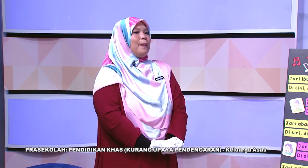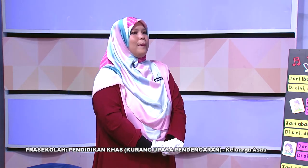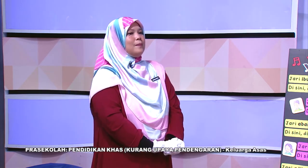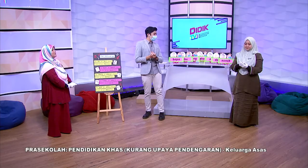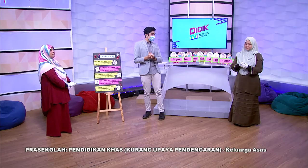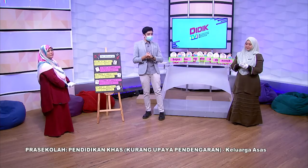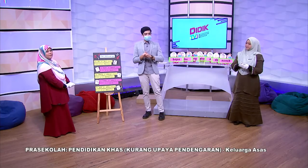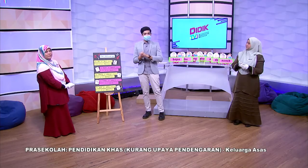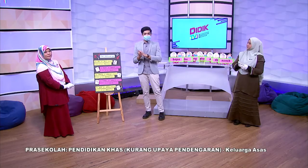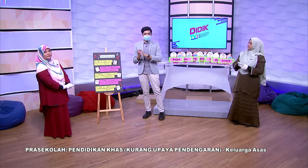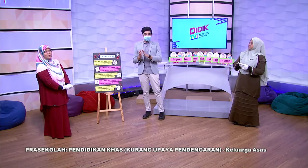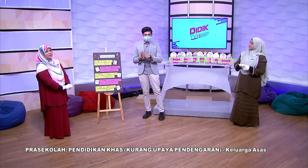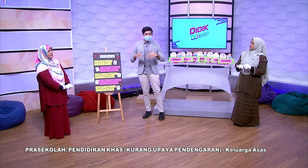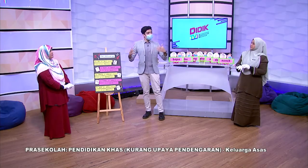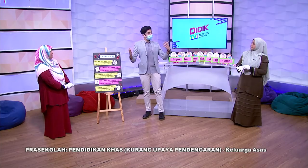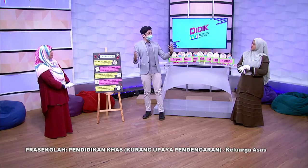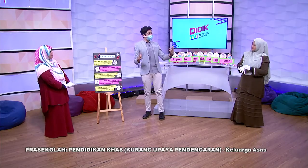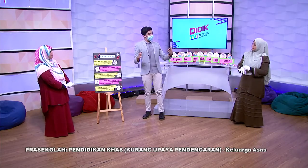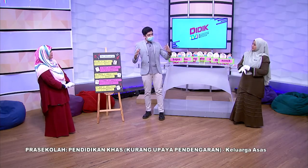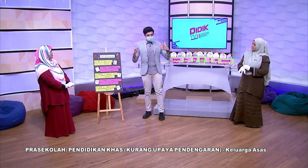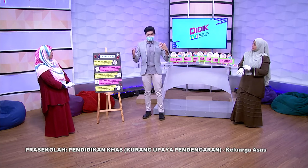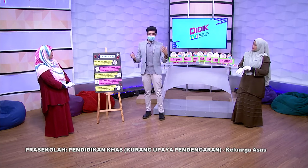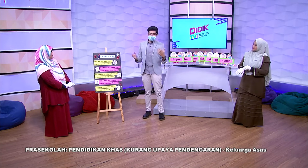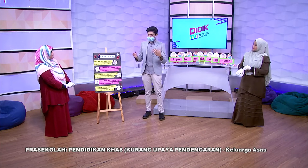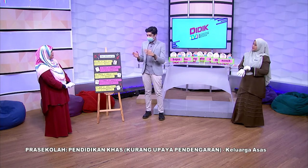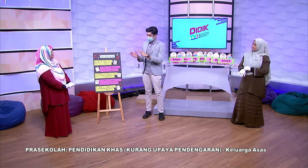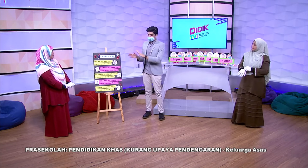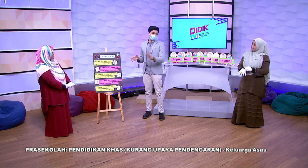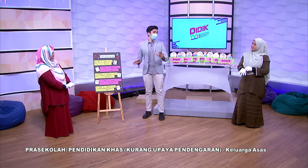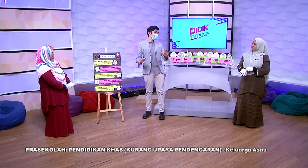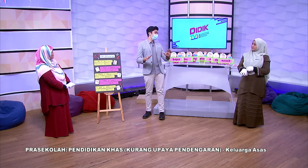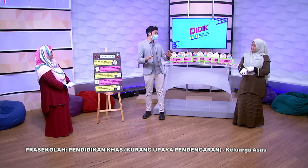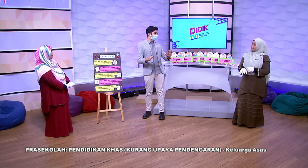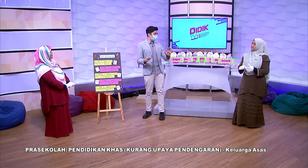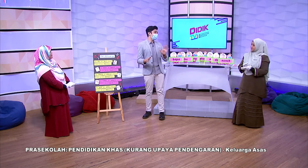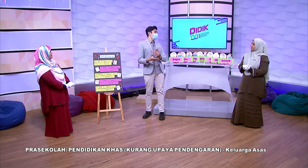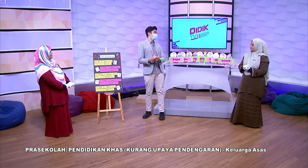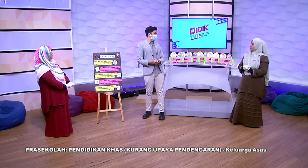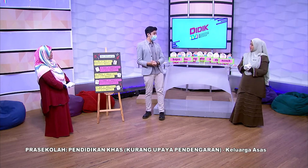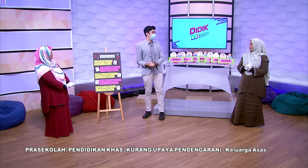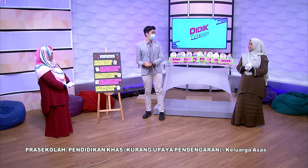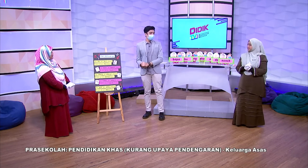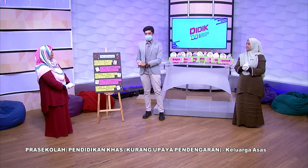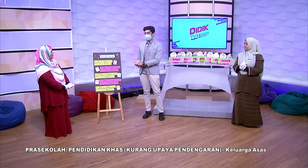Oke kita ulang kembali base isyarat untuk ke-77 watak tadi prestasi